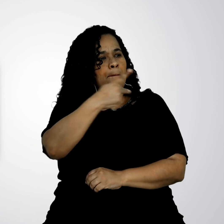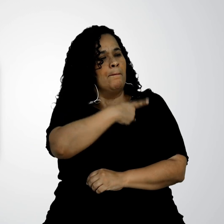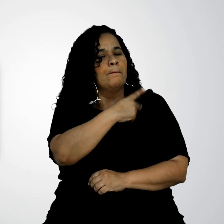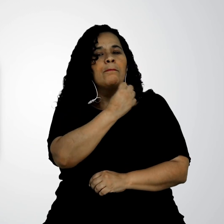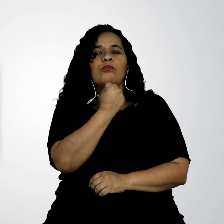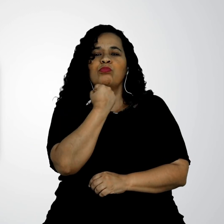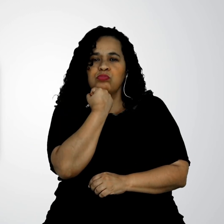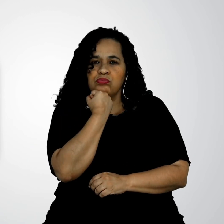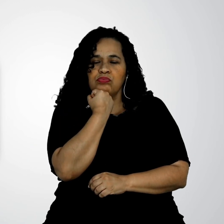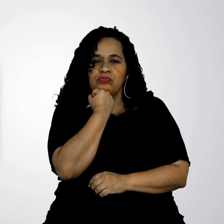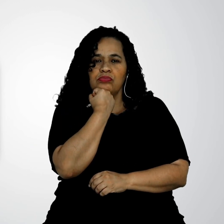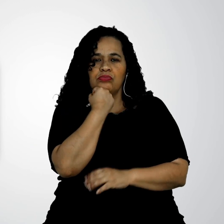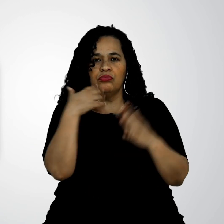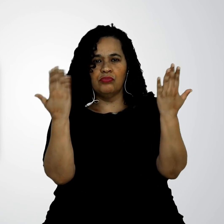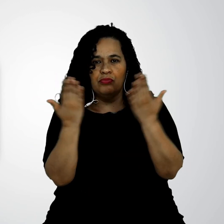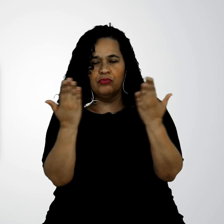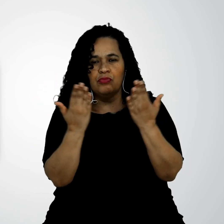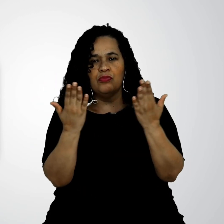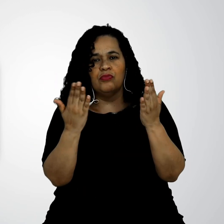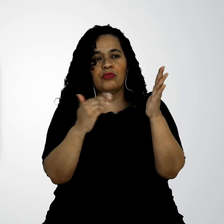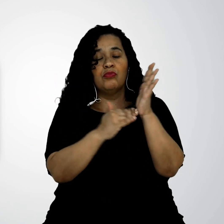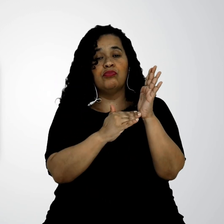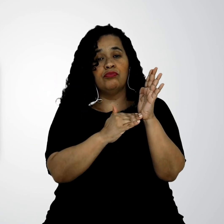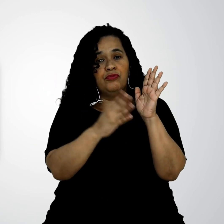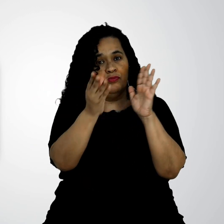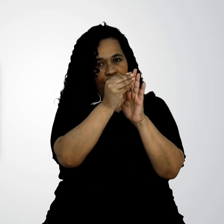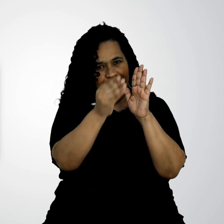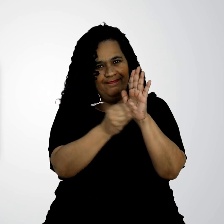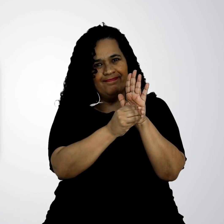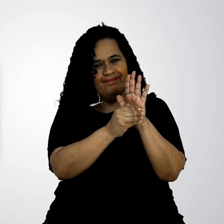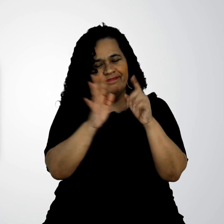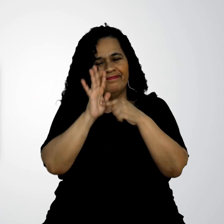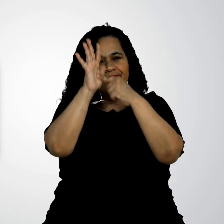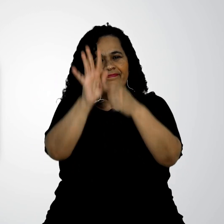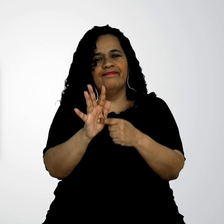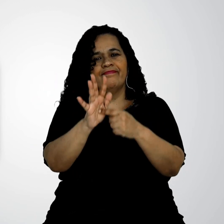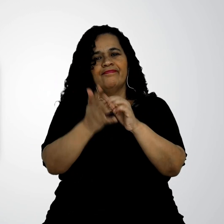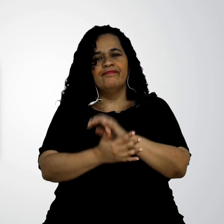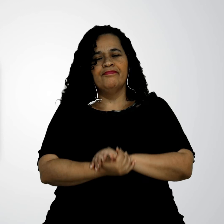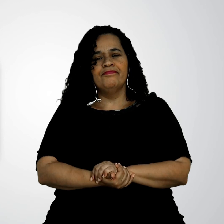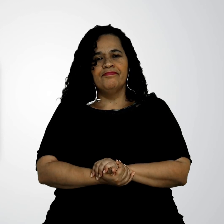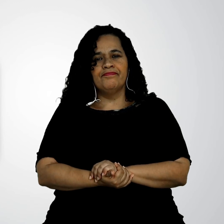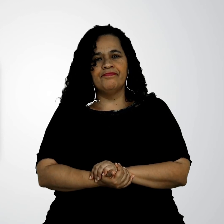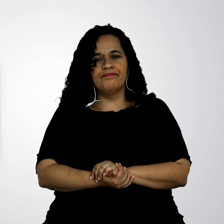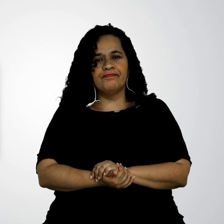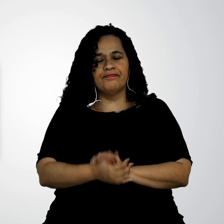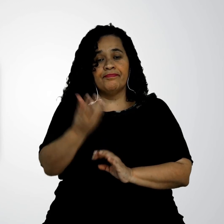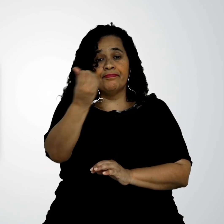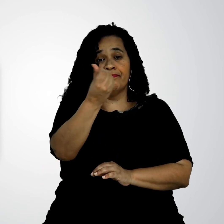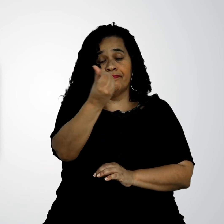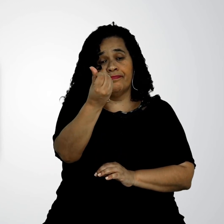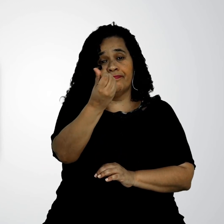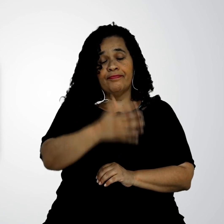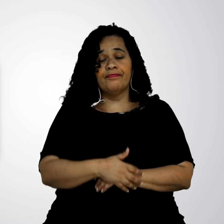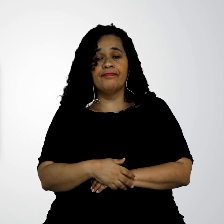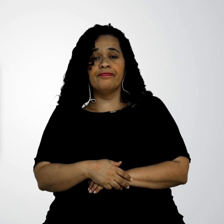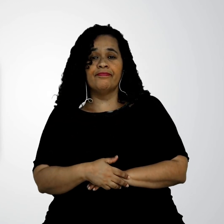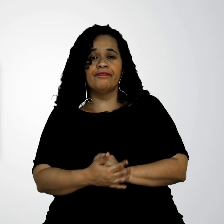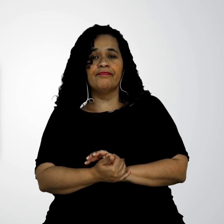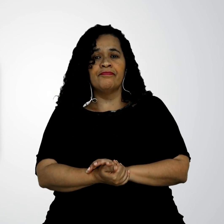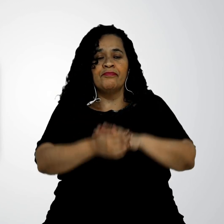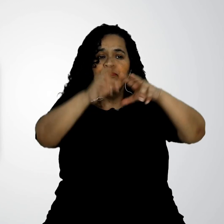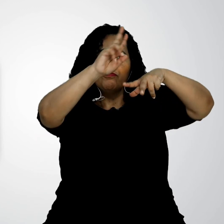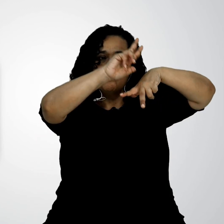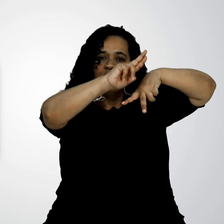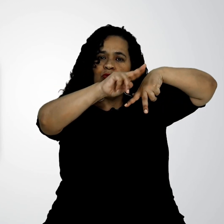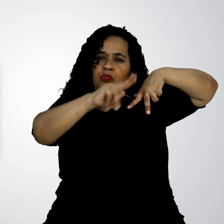terminar, a última aplicação aqui, ela vai dizer assim, a 6. Por que as verdades sobre gênero devem ser ensinadas